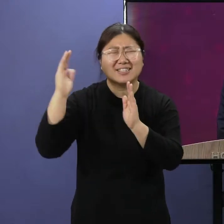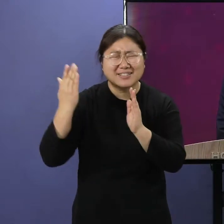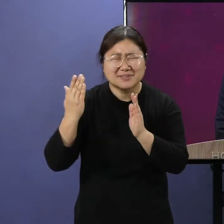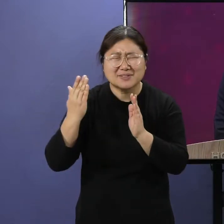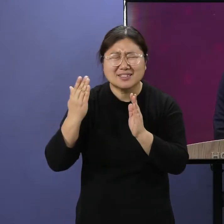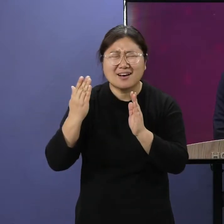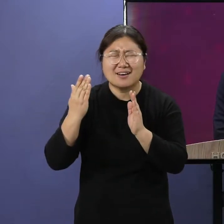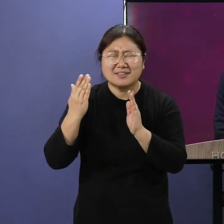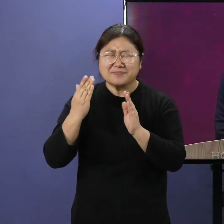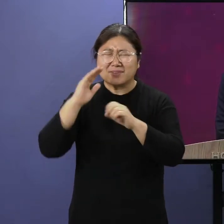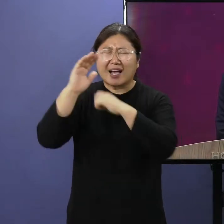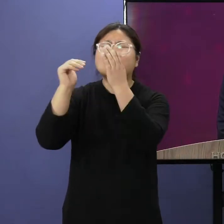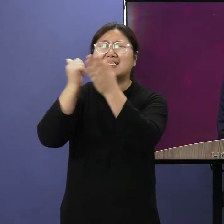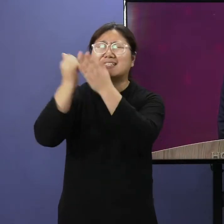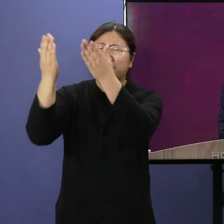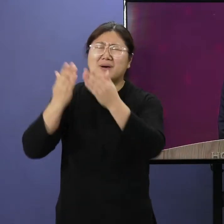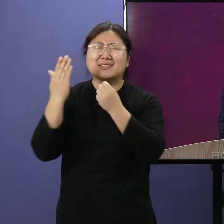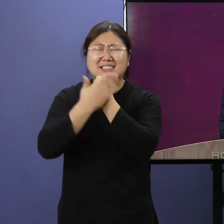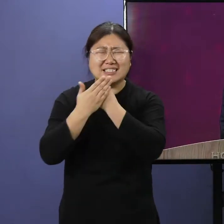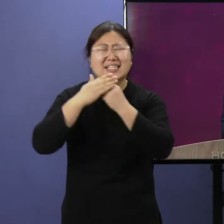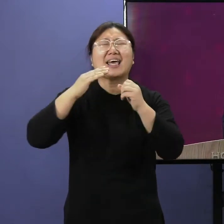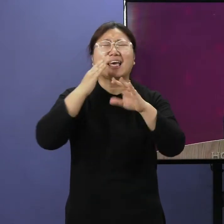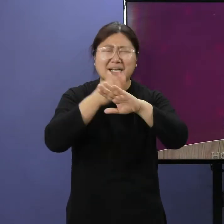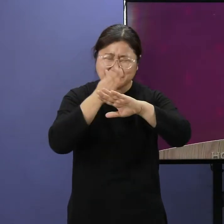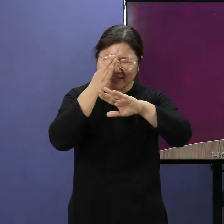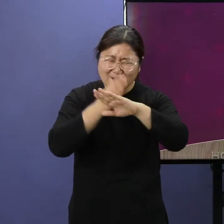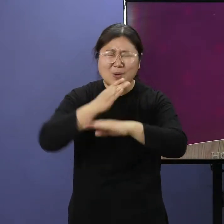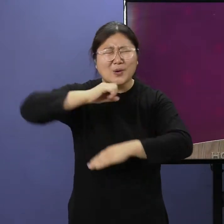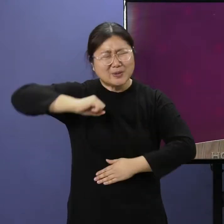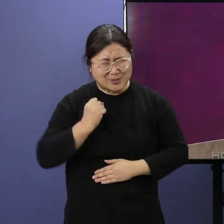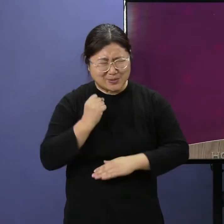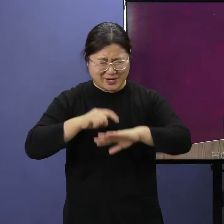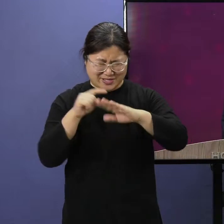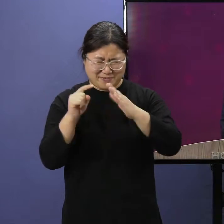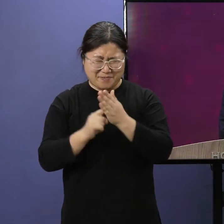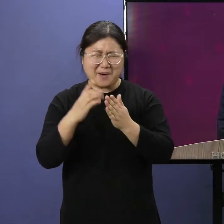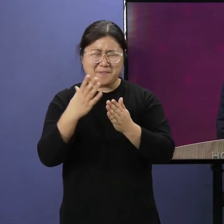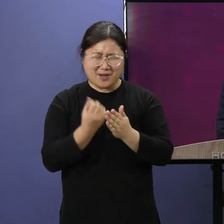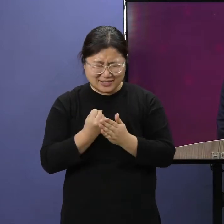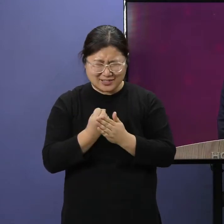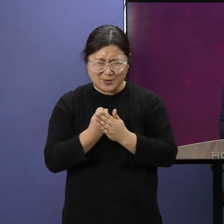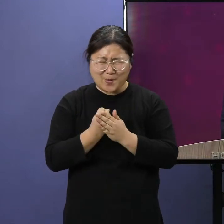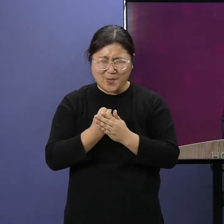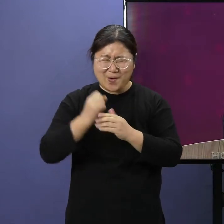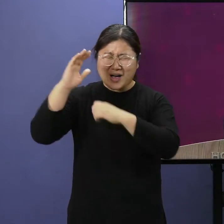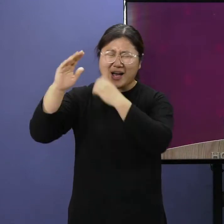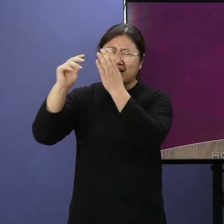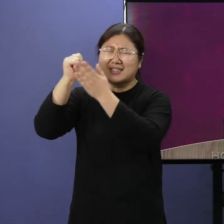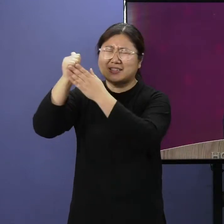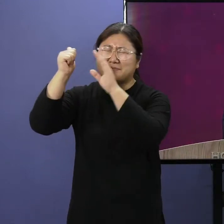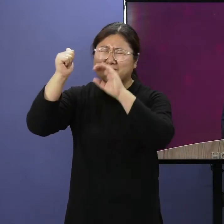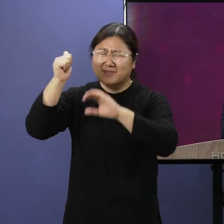믿음으로 교회와 믿음의 공동체를 섬기고자 하는 소원하는 마음들을 주셔서 각 부서에 필요한